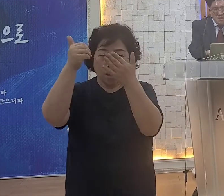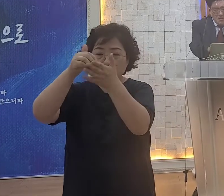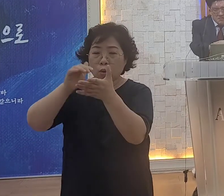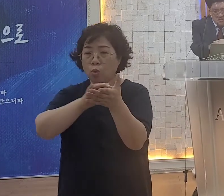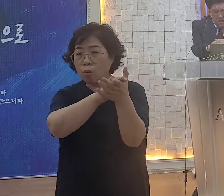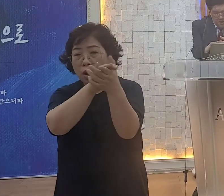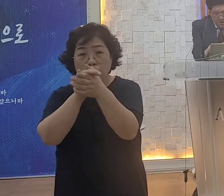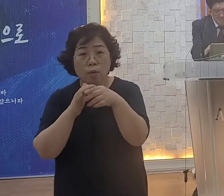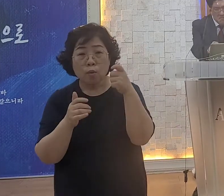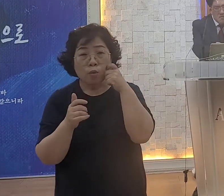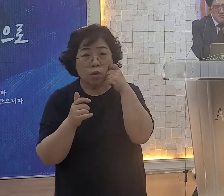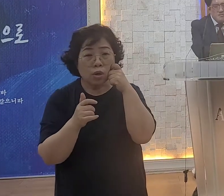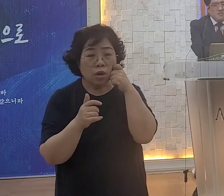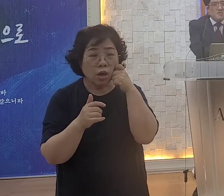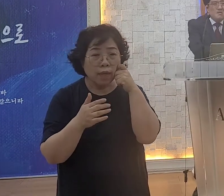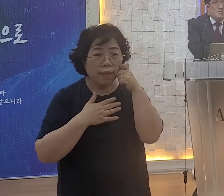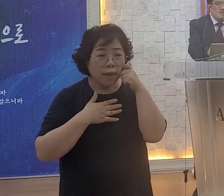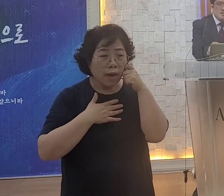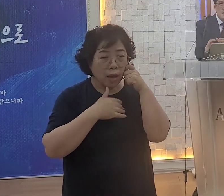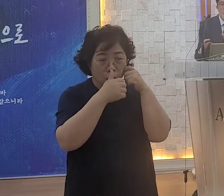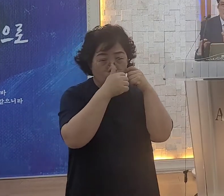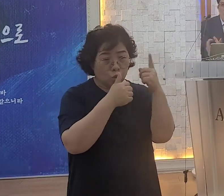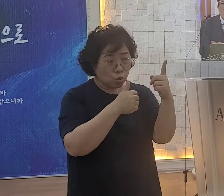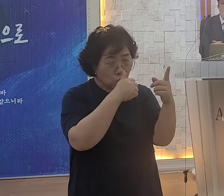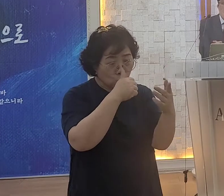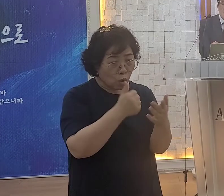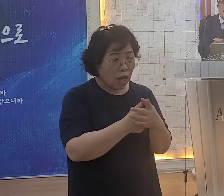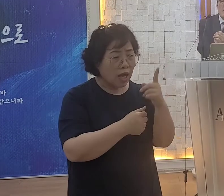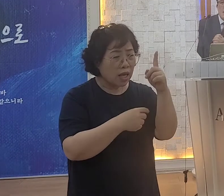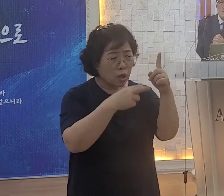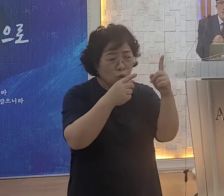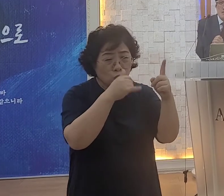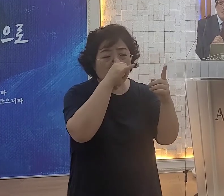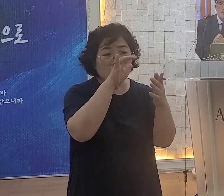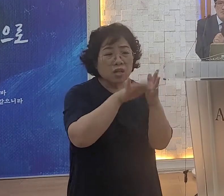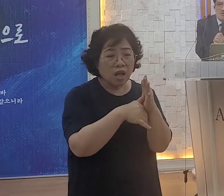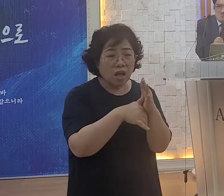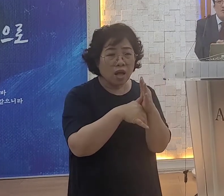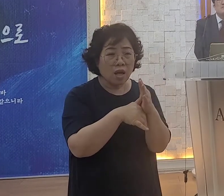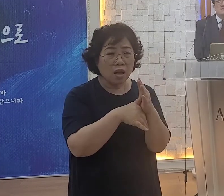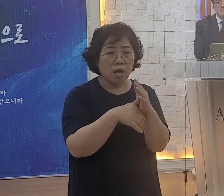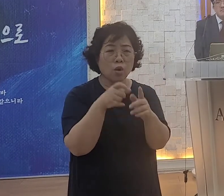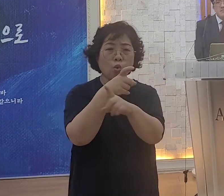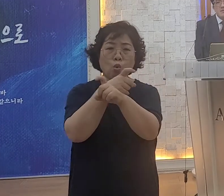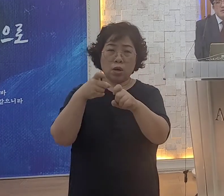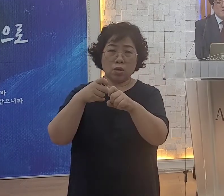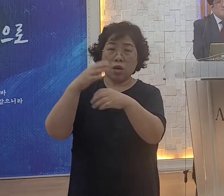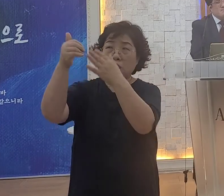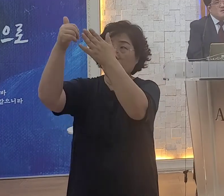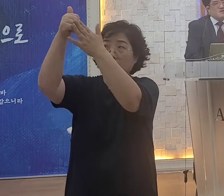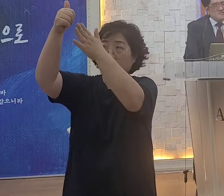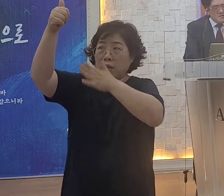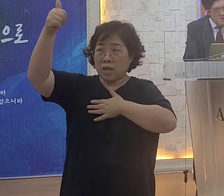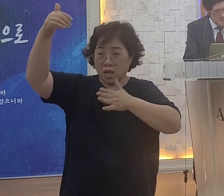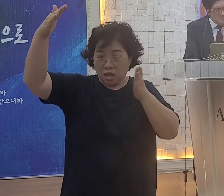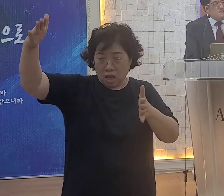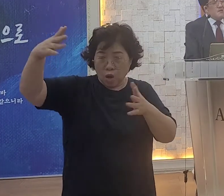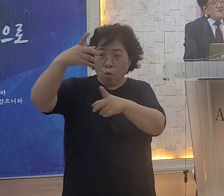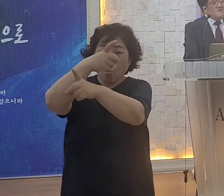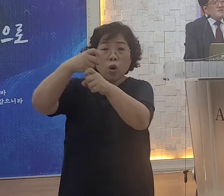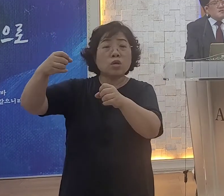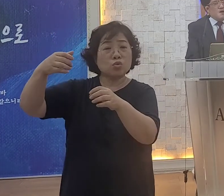그러니까 우리에게 죄가 하나라도 있다면 그래서 화목이 아니라 그 반대가 뭘까요? 원수가 됩니다. 우리에게 죄가